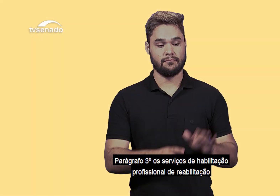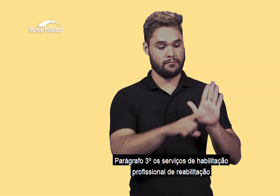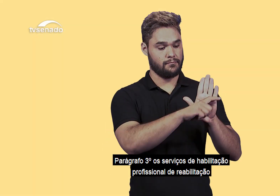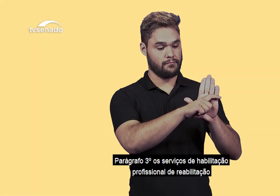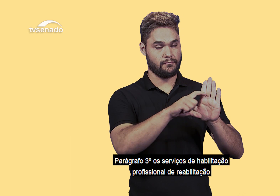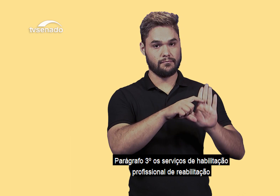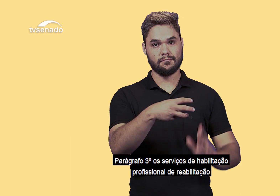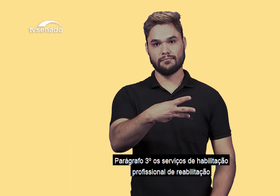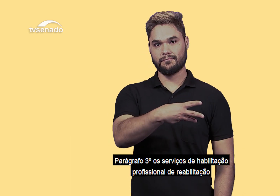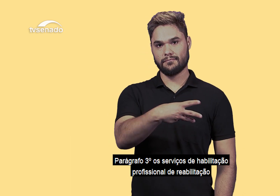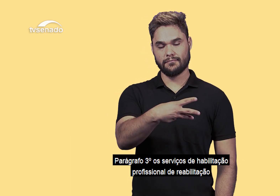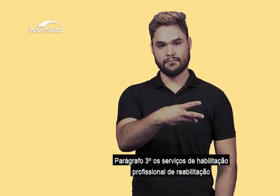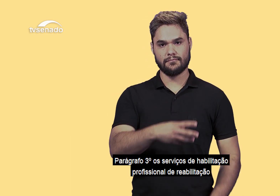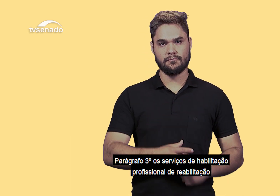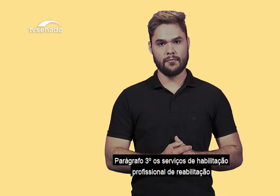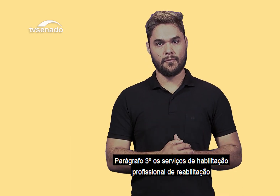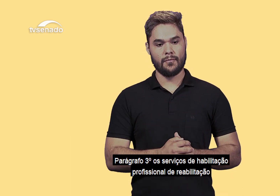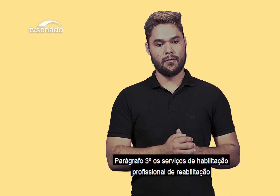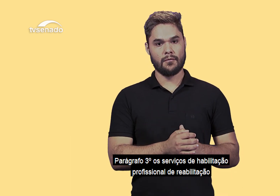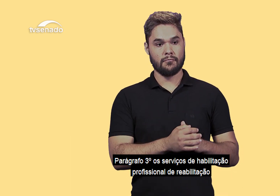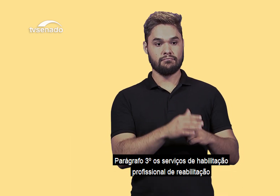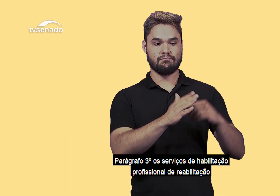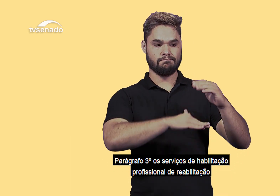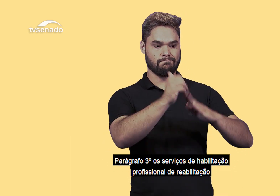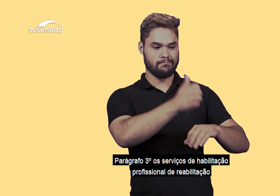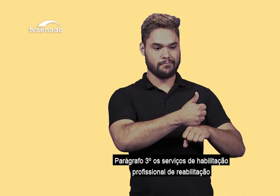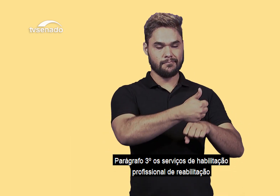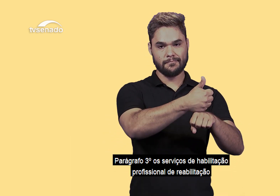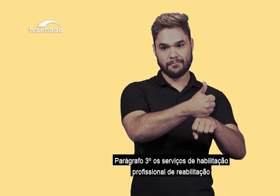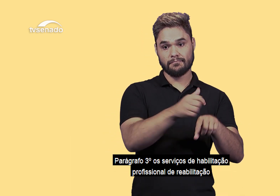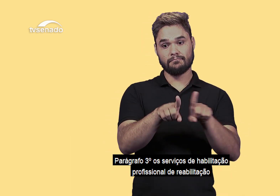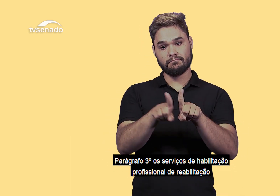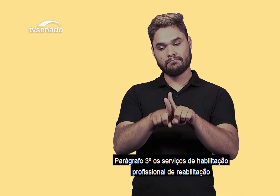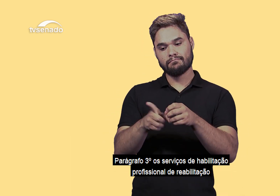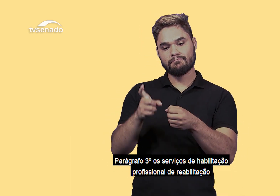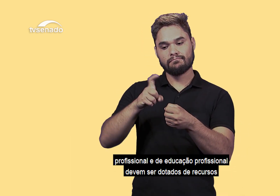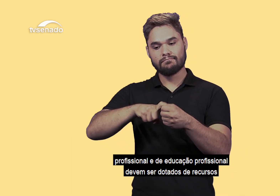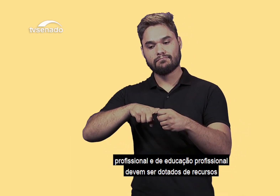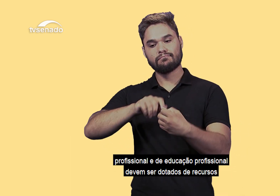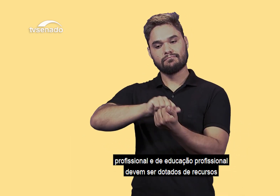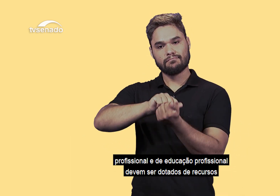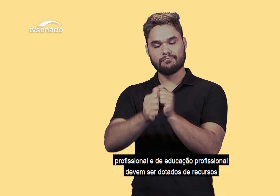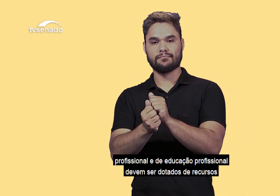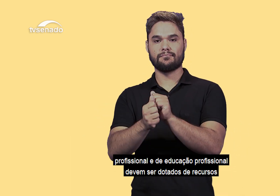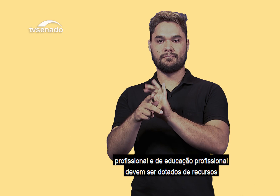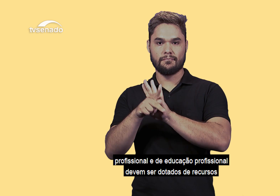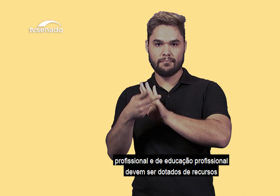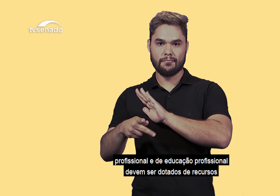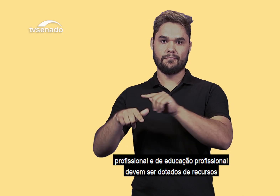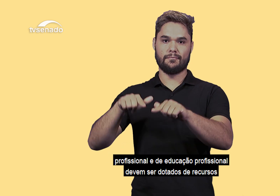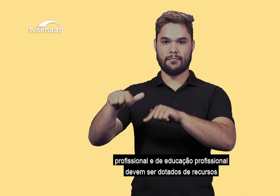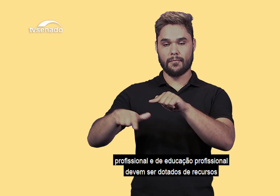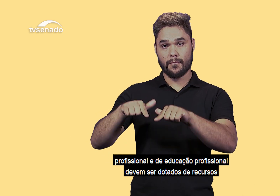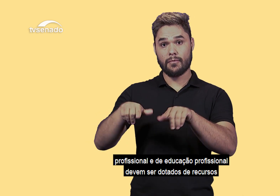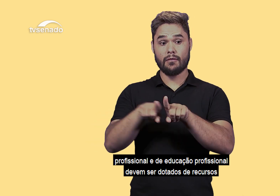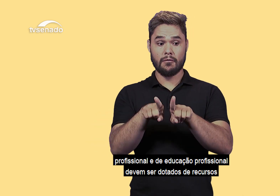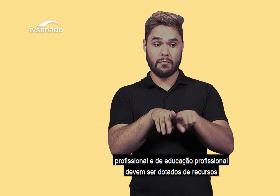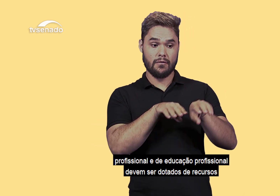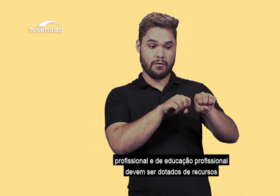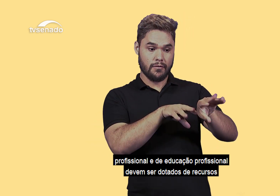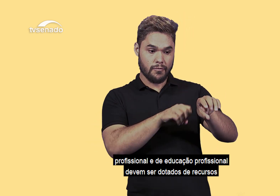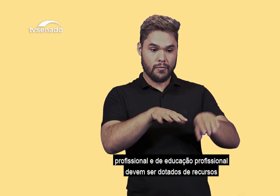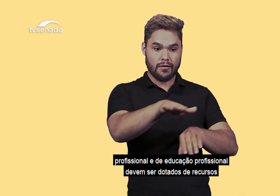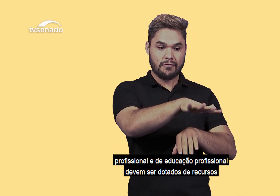Parágrafo 3º. Os serviços de habilitação profissional, de reabilitação profissional e de educação